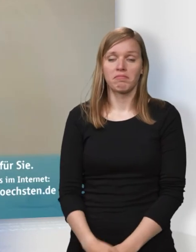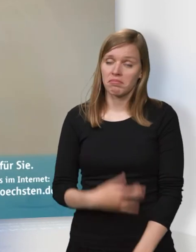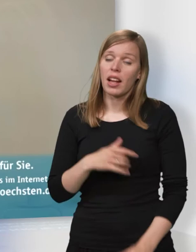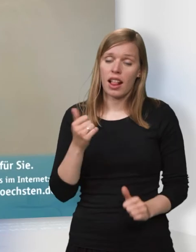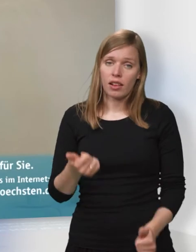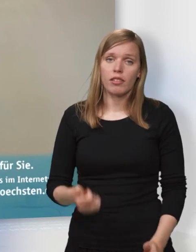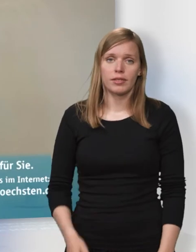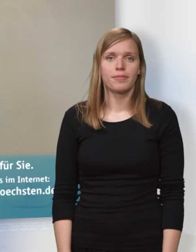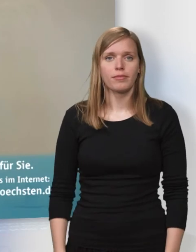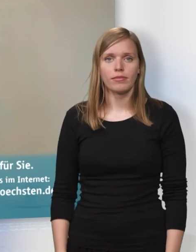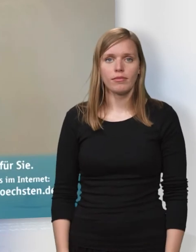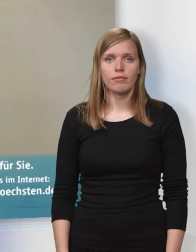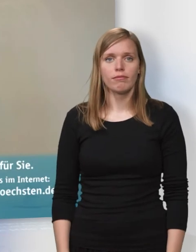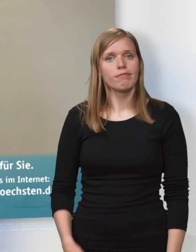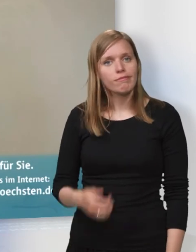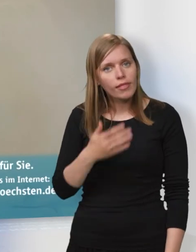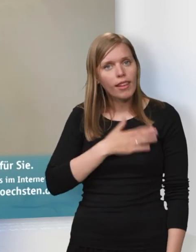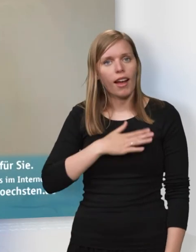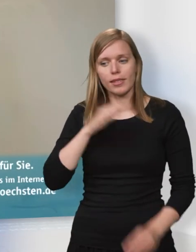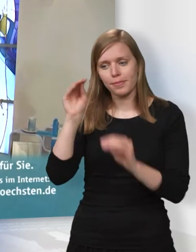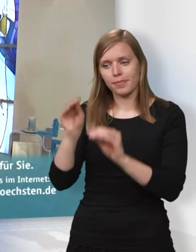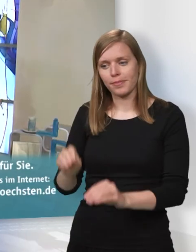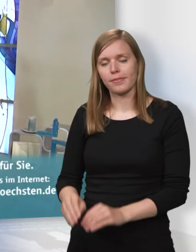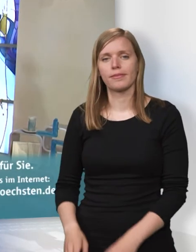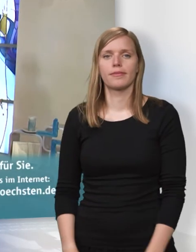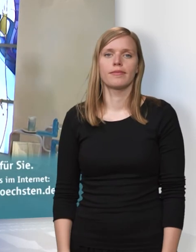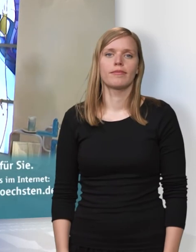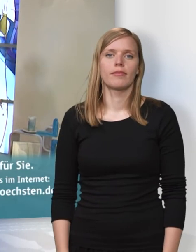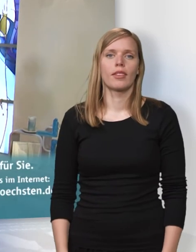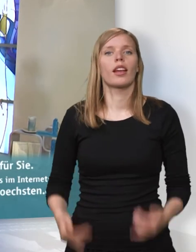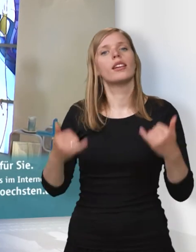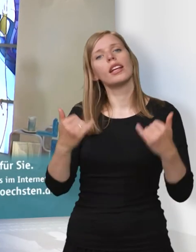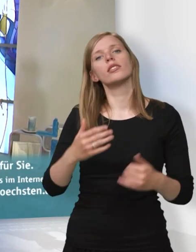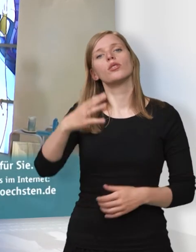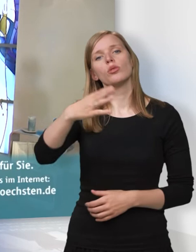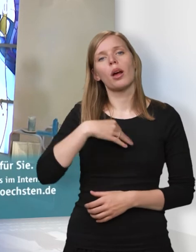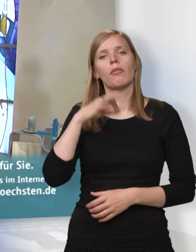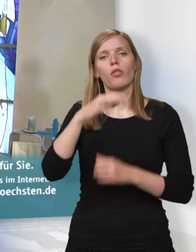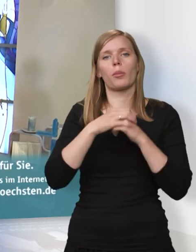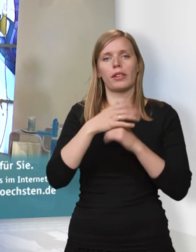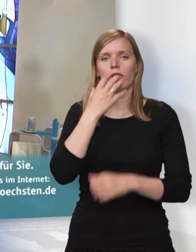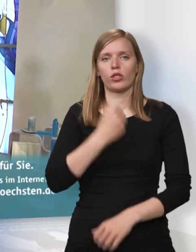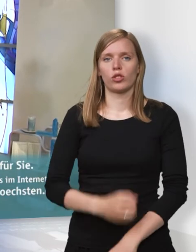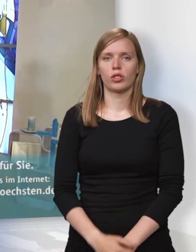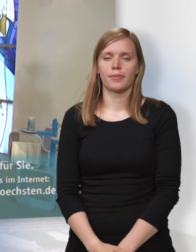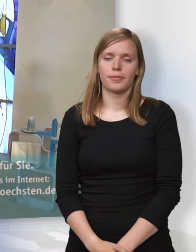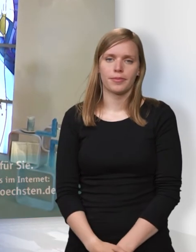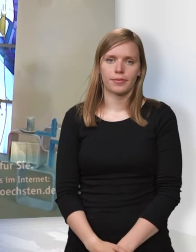hilft. Schreiben Sie uns. Und nun lassen Sie uns miteinander und füreinander beten.